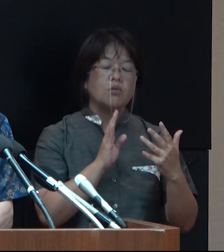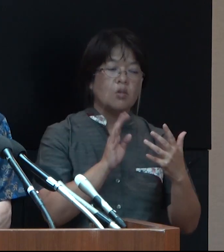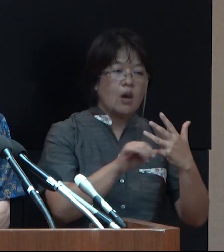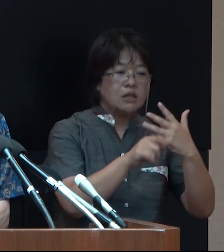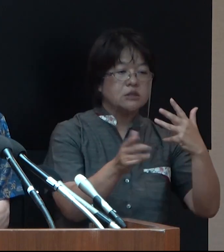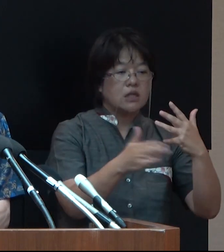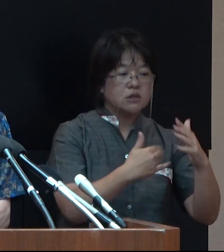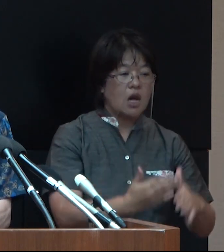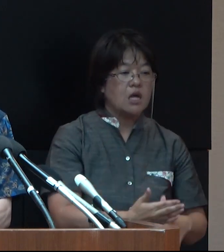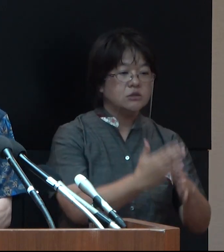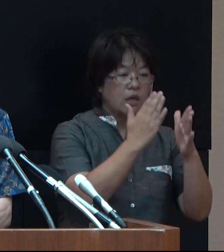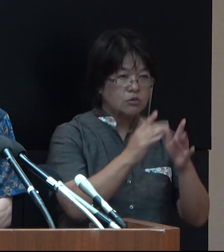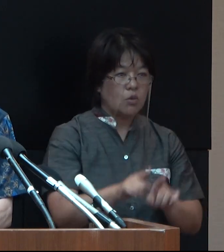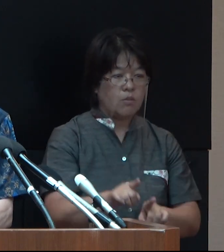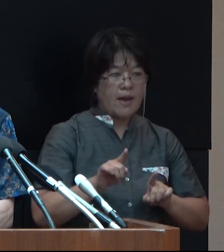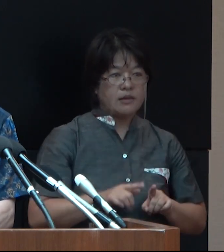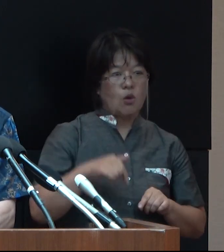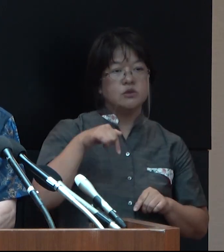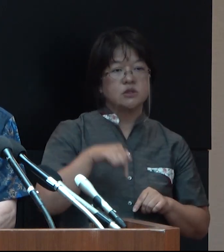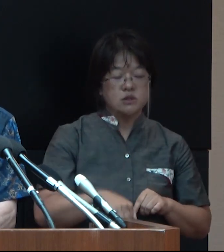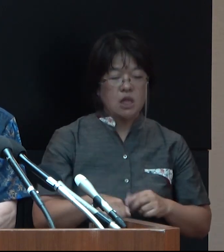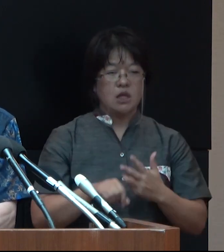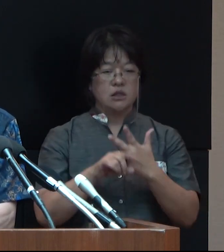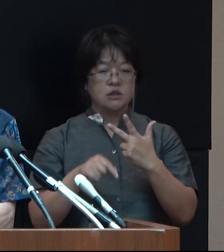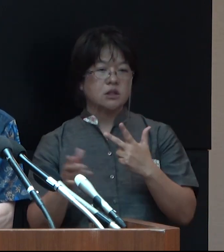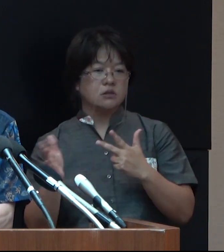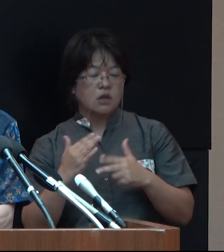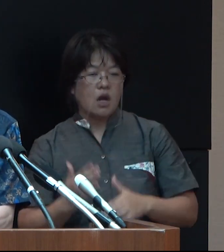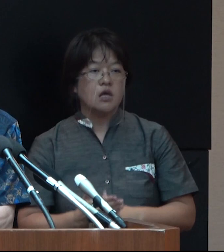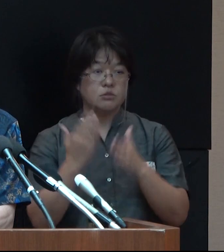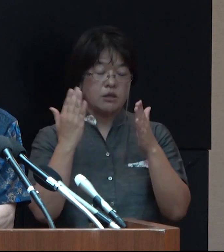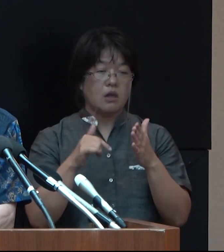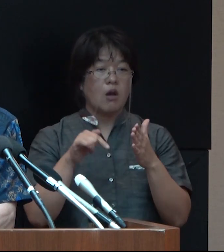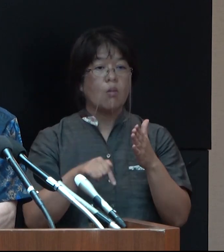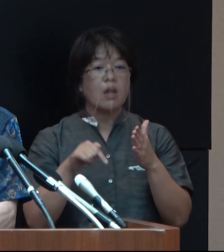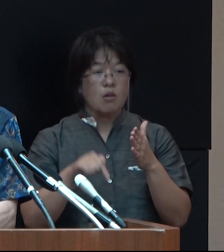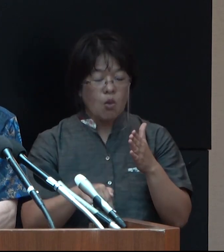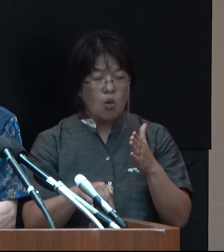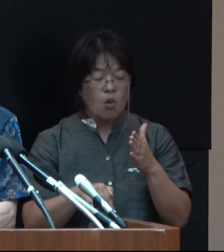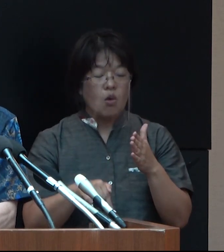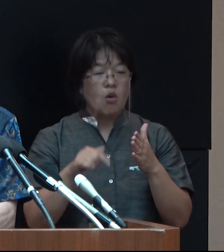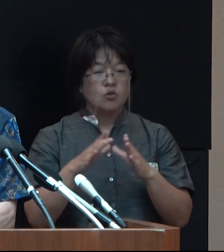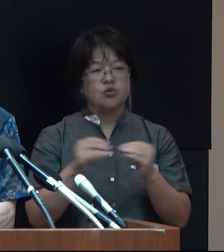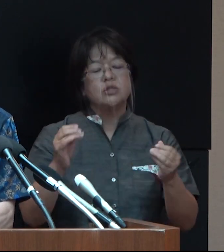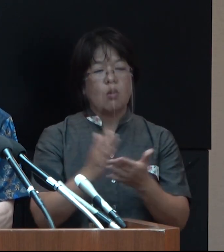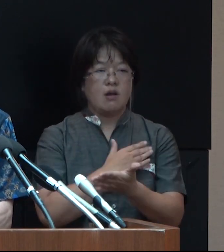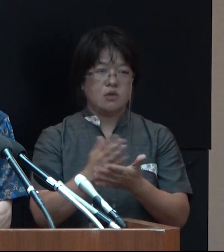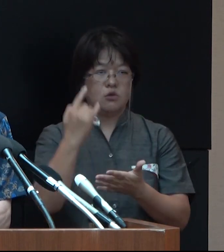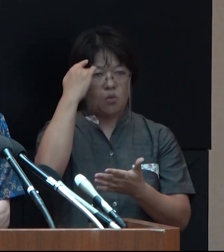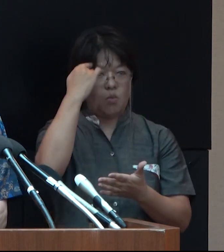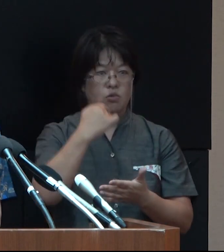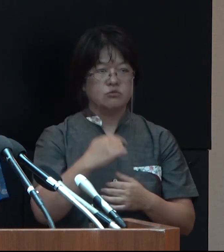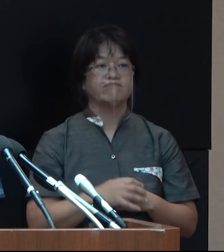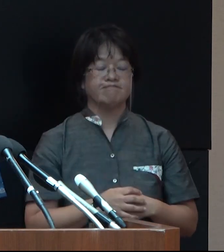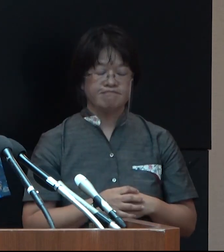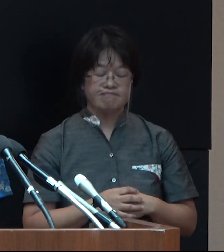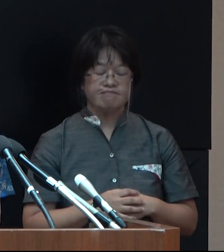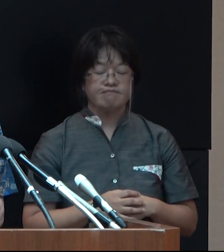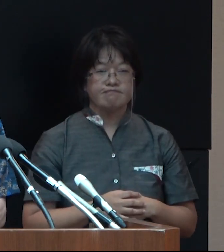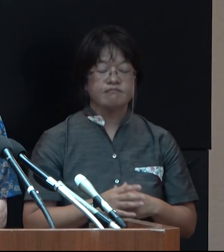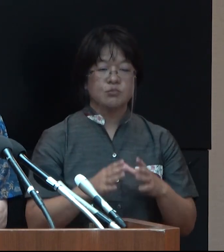ペーンを、前倒しで、行うとすることにしたのも、一つの政府の判断だと思います。ですから、政府の